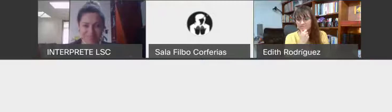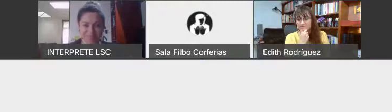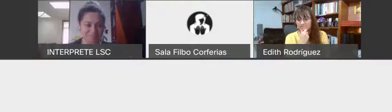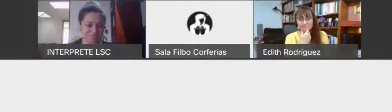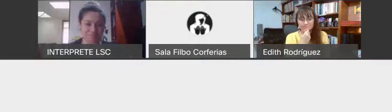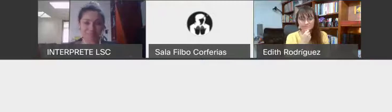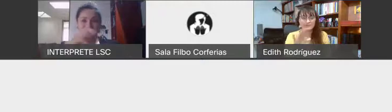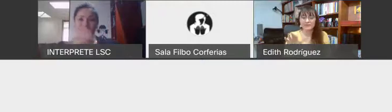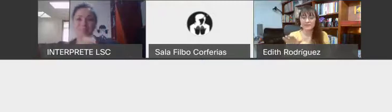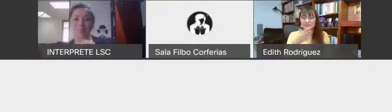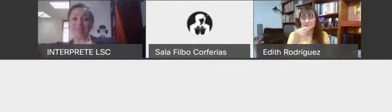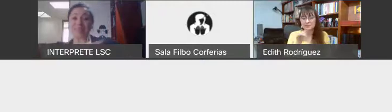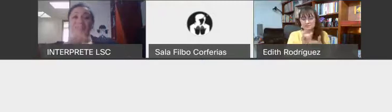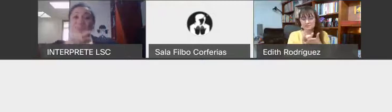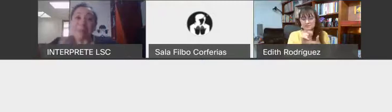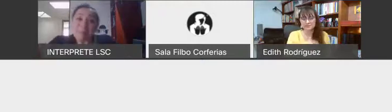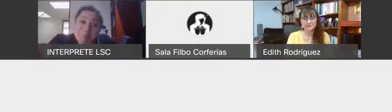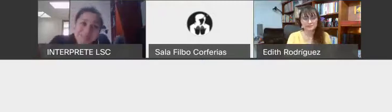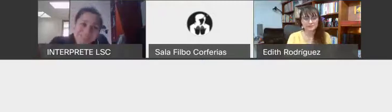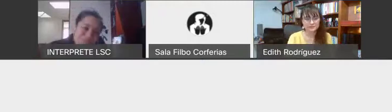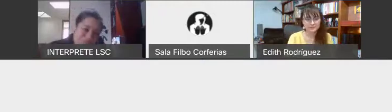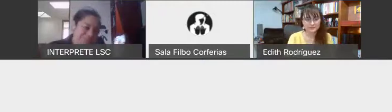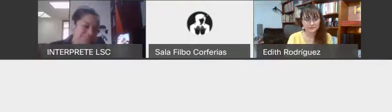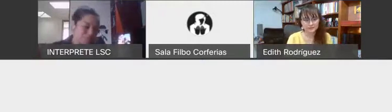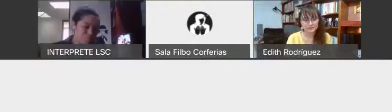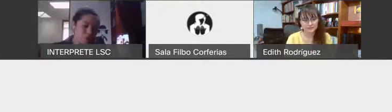Edith, eso es lo más cerca que puedes poner del sonido del computador.